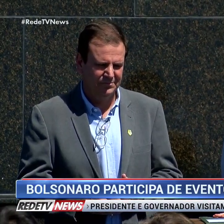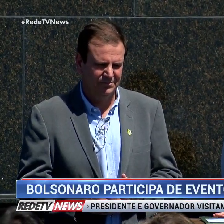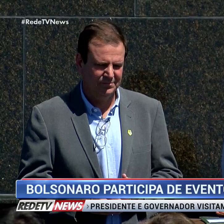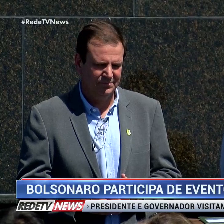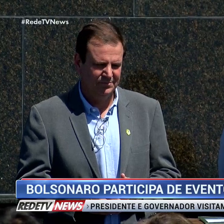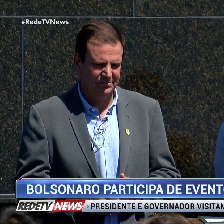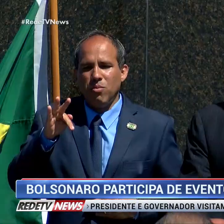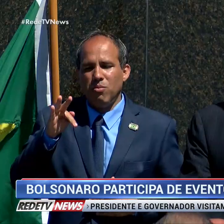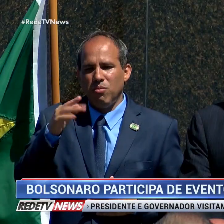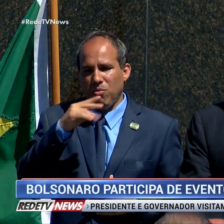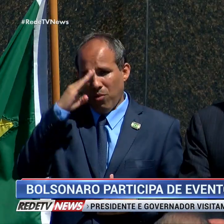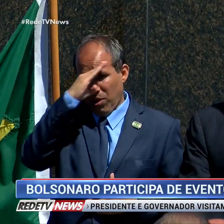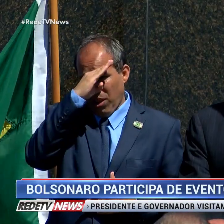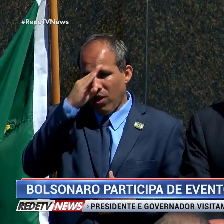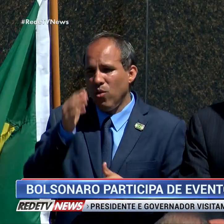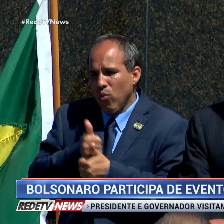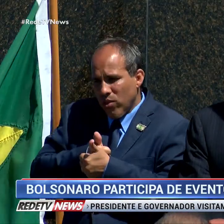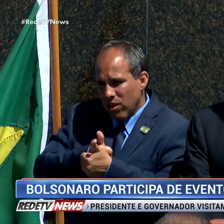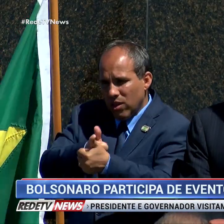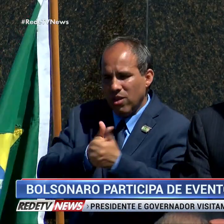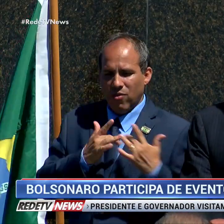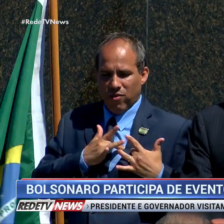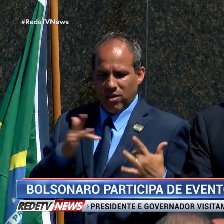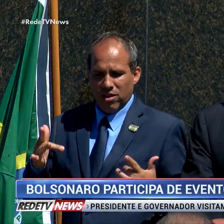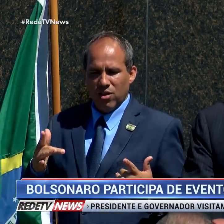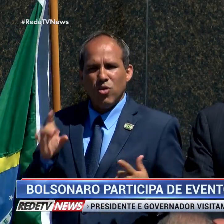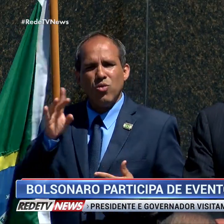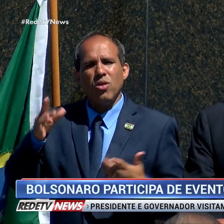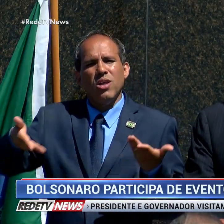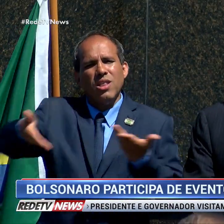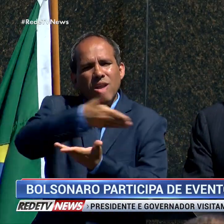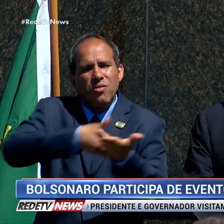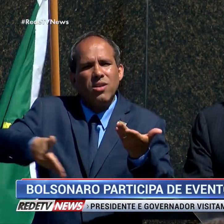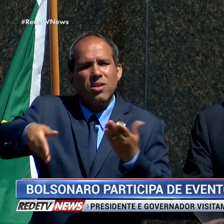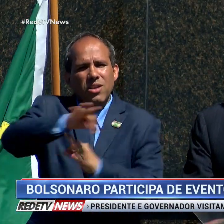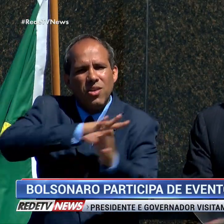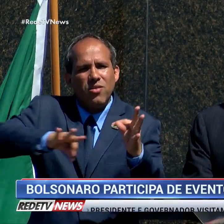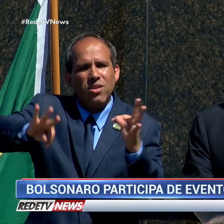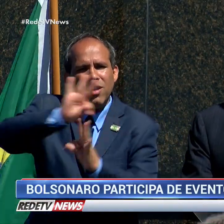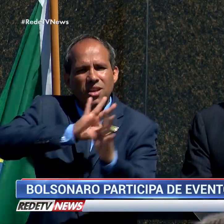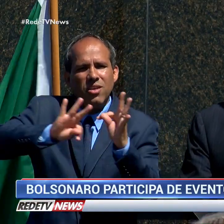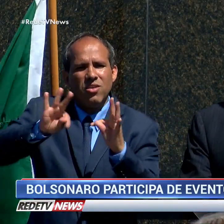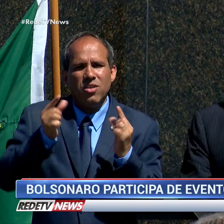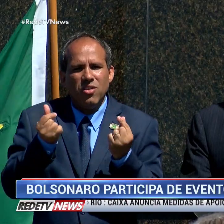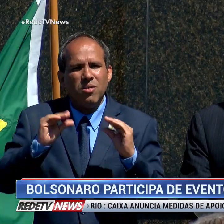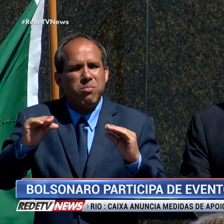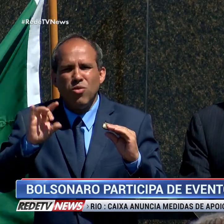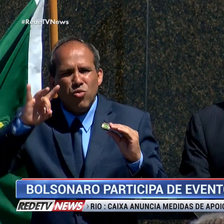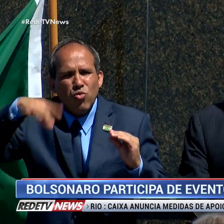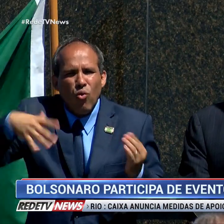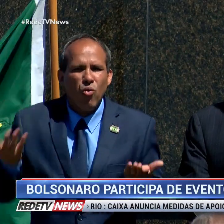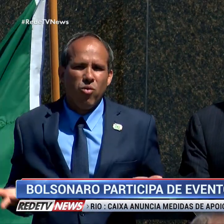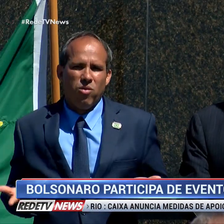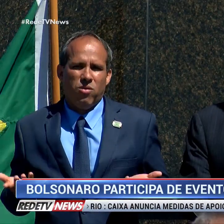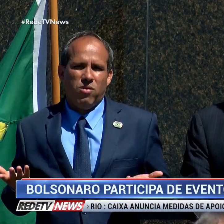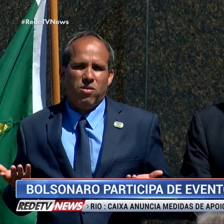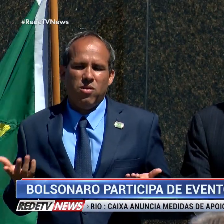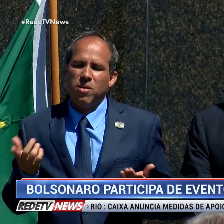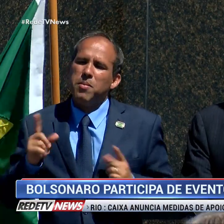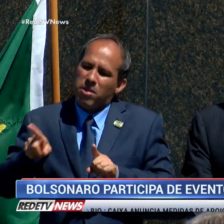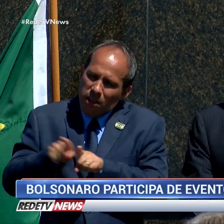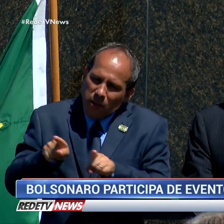comunidade Parque Alegria. Por que ficar apenas na transferência de renda para os mais frágeis? Por que não reduzir